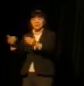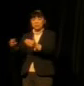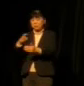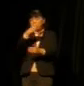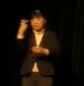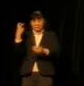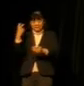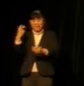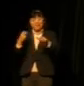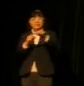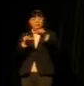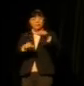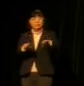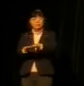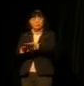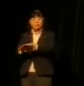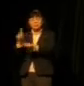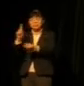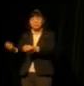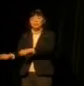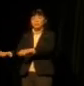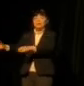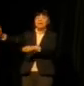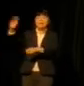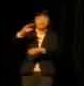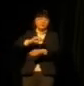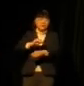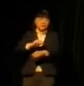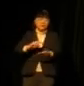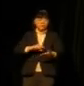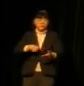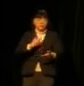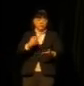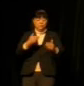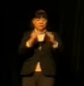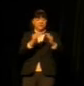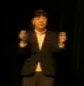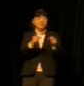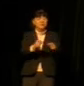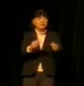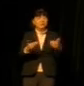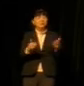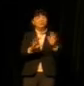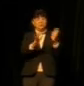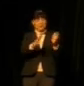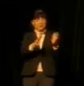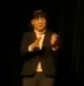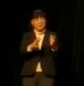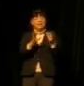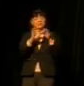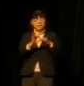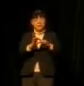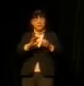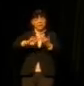月の連休などに帰ってきて、一旦戻ってきたんですけども、地元では仕事がありません。あっちで見つかったということでね、家族元他県に移